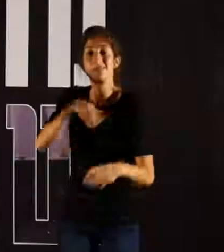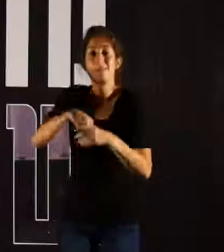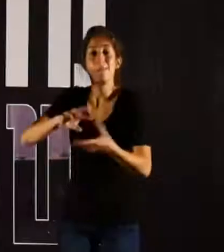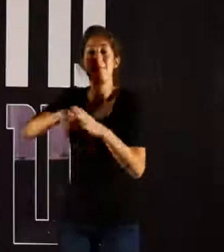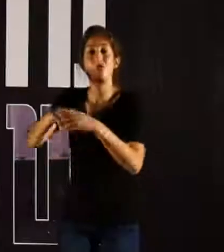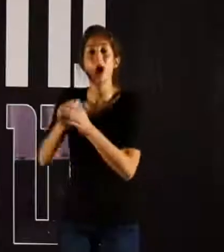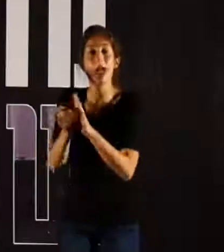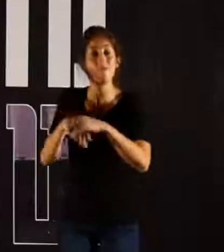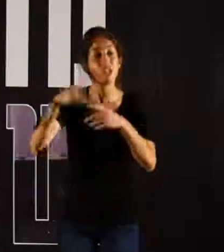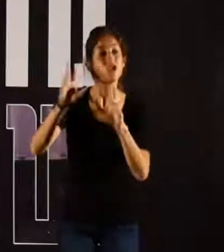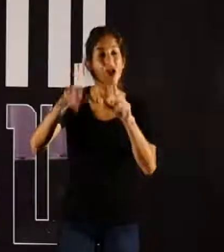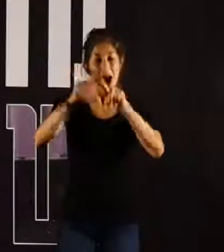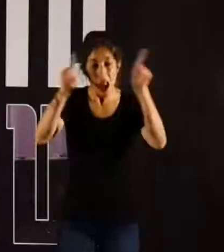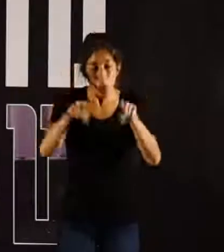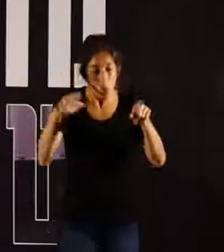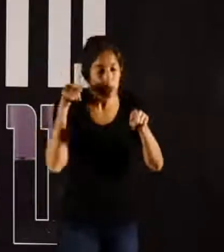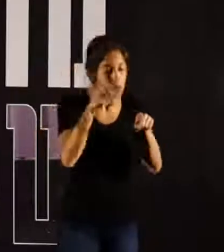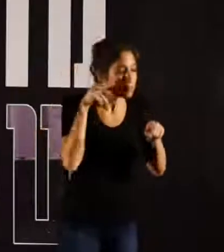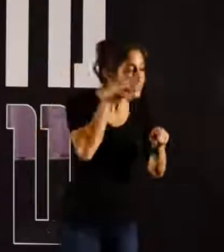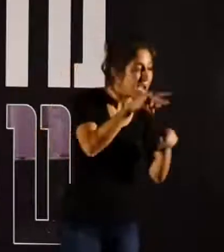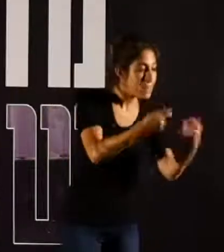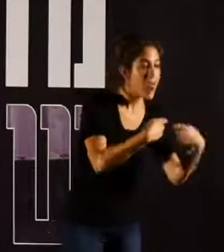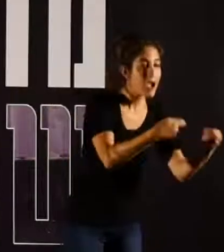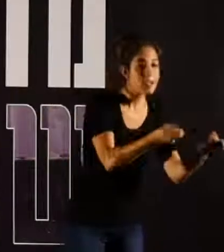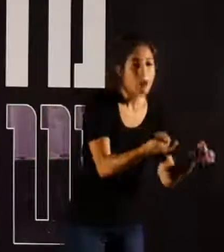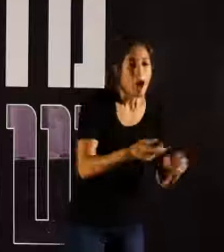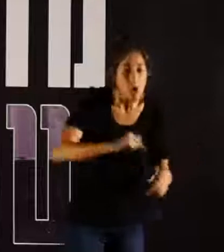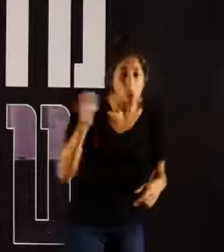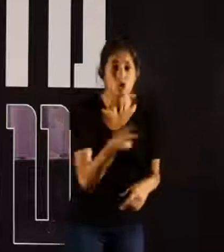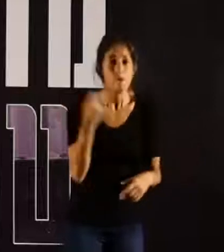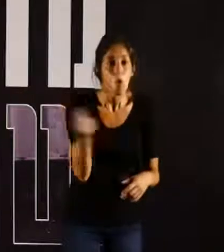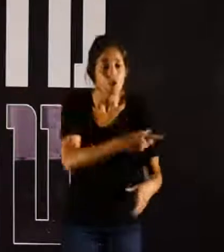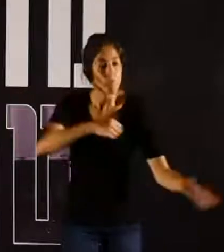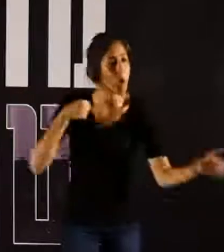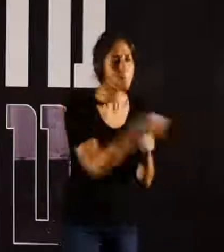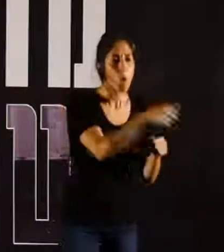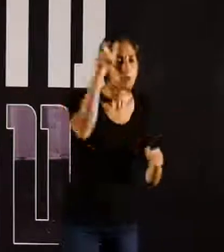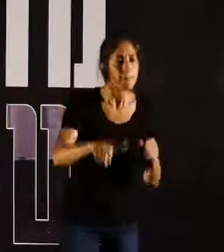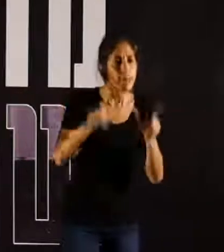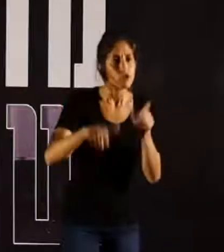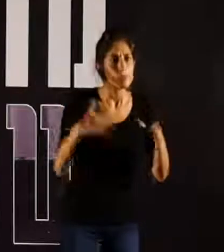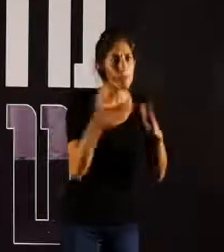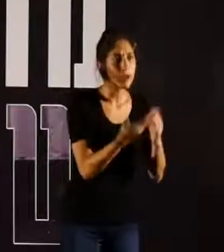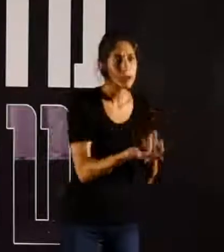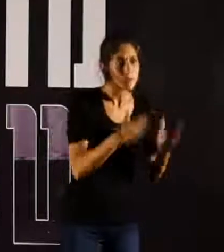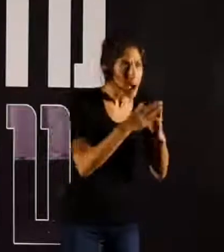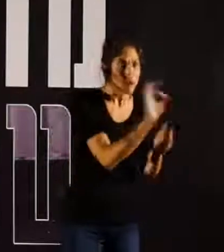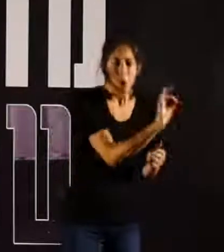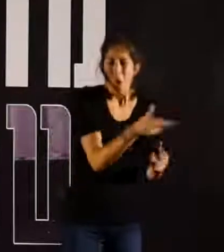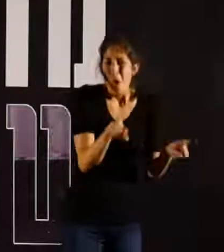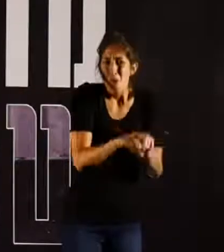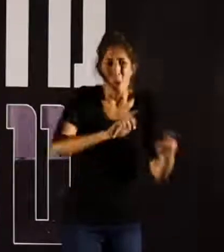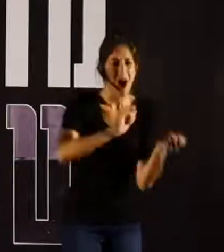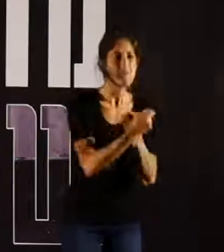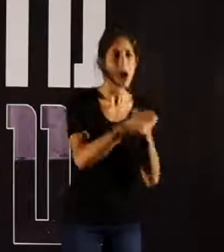החלונות שנסתכלים לתוך הקסבה, ואיך כמעט כל שבוע פורצים אליו הביתה, ואיך הבית שלו הפך להיות כבר מוצב צבאי,